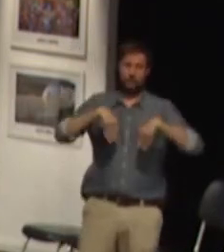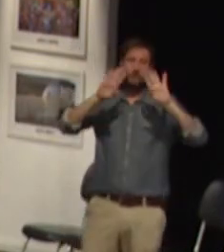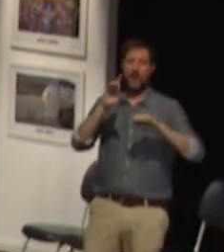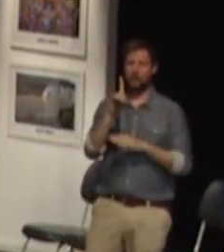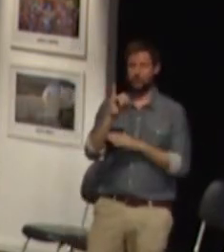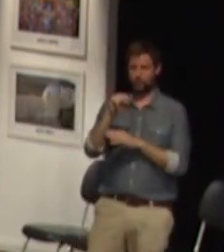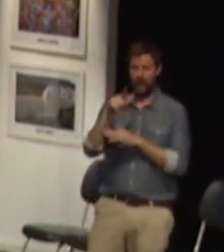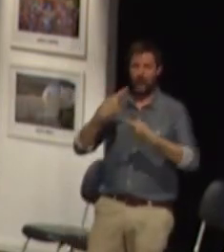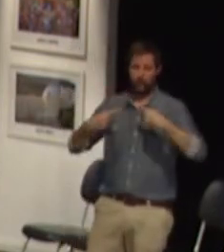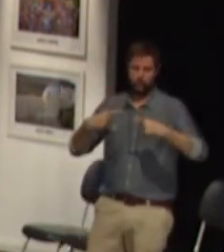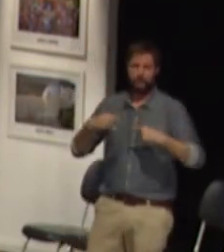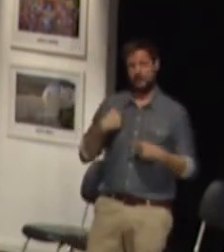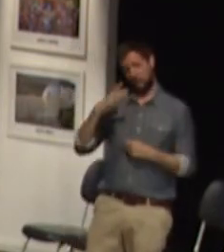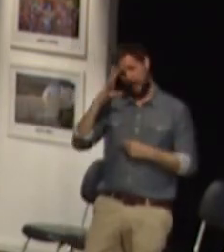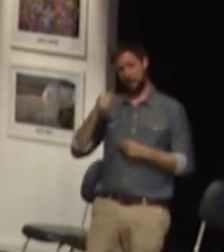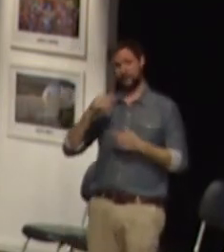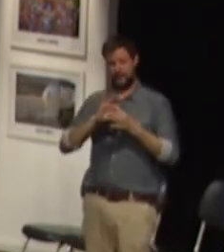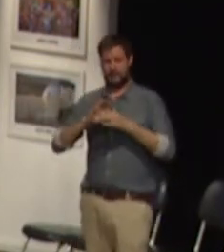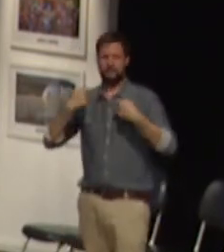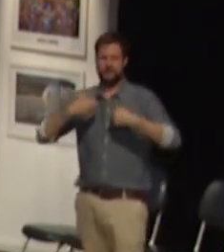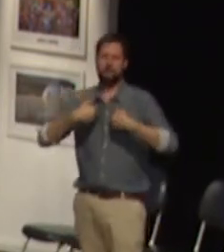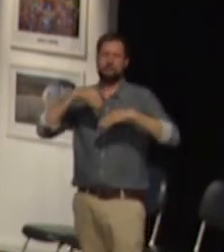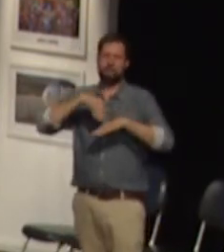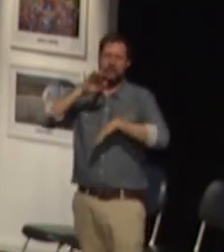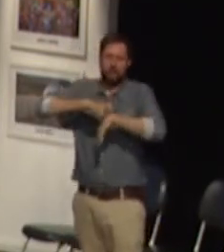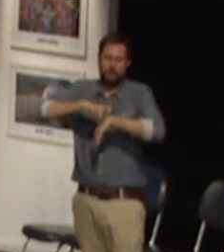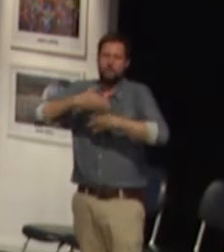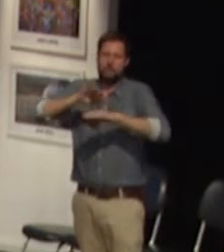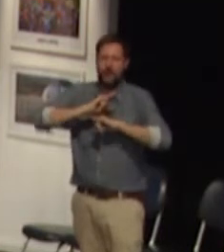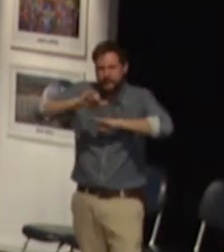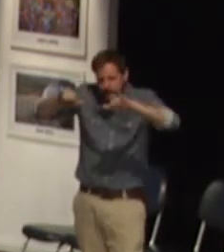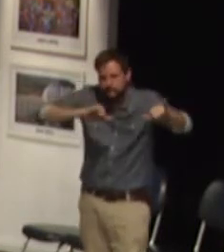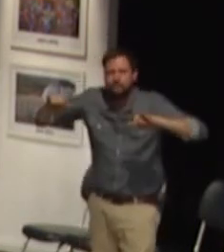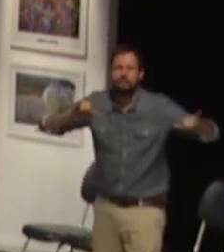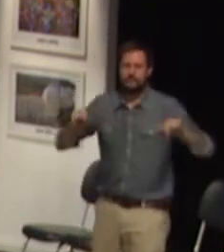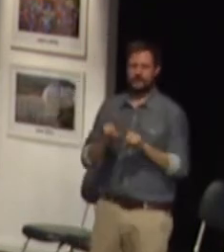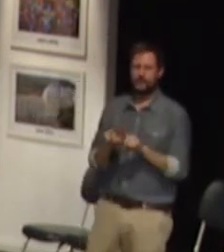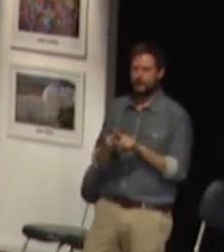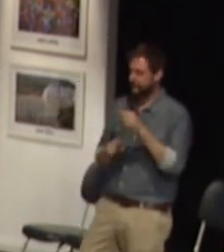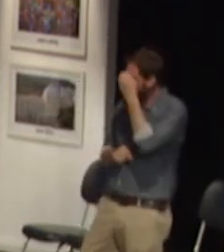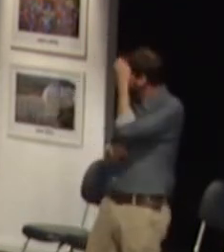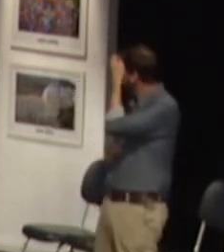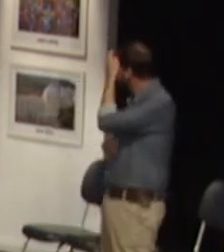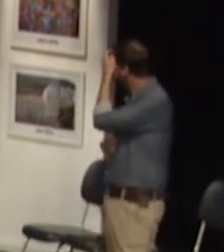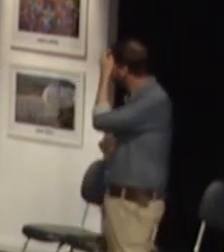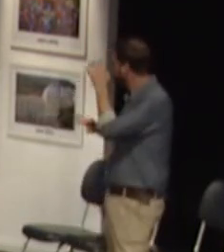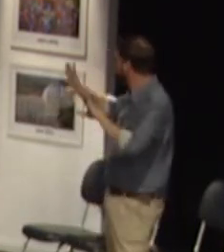essa relação, esse diálogo, isso eu acho que é muito importante, é mais valioso, né, para a gente estar fazendo agora no